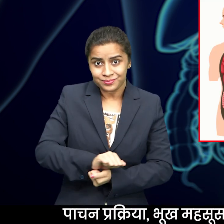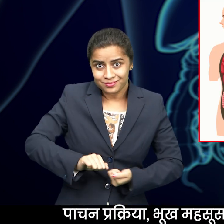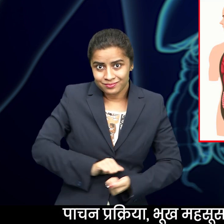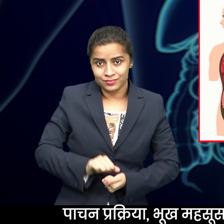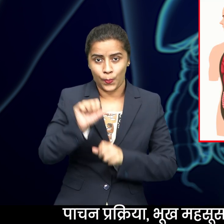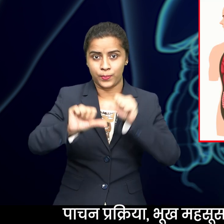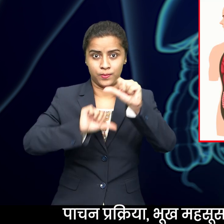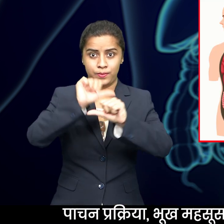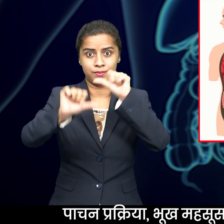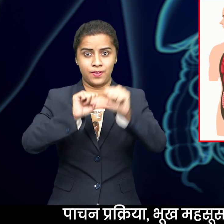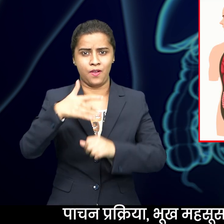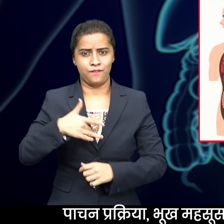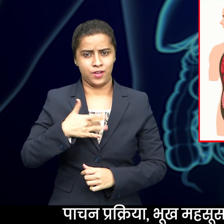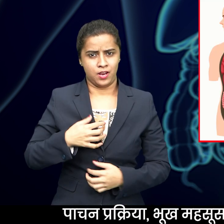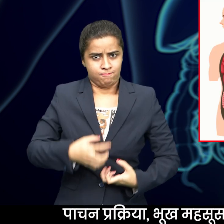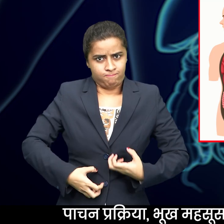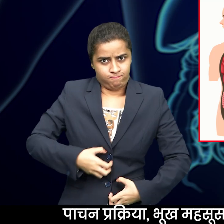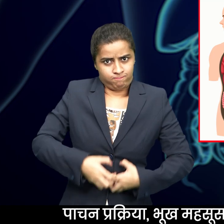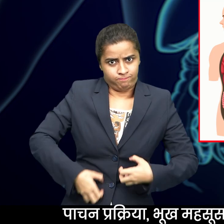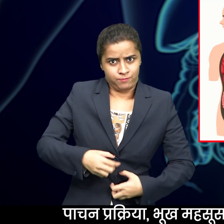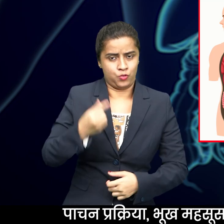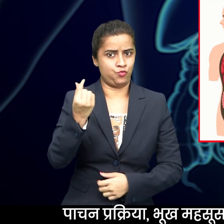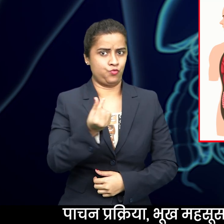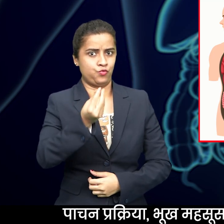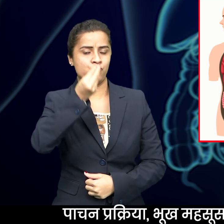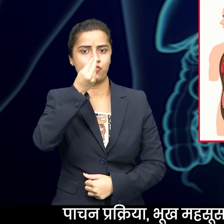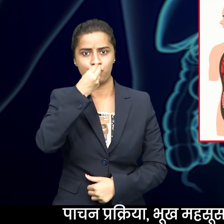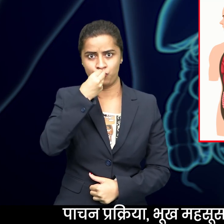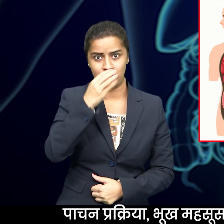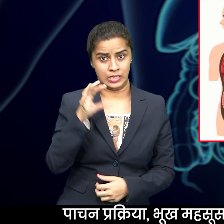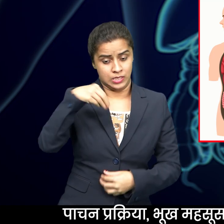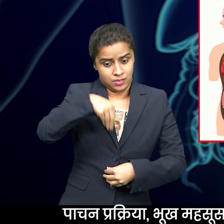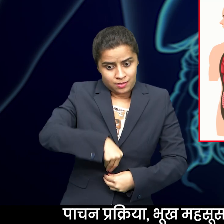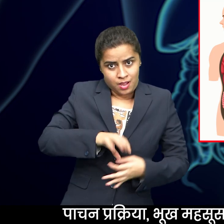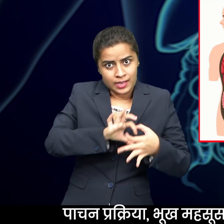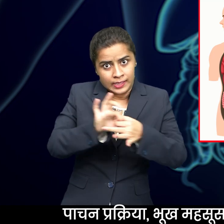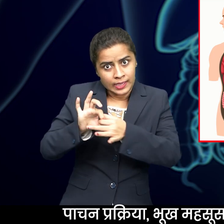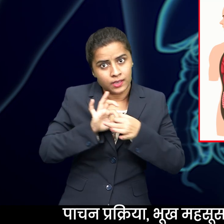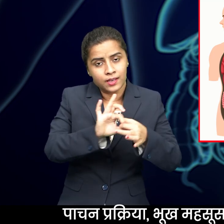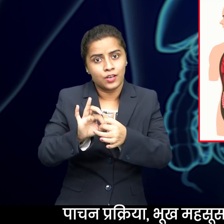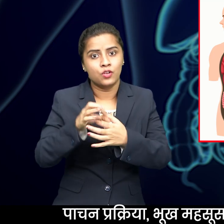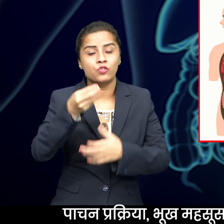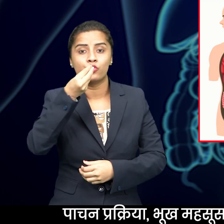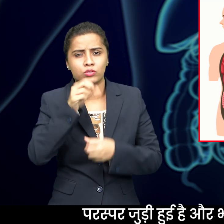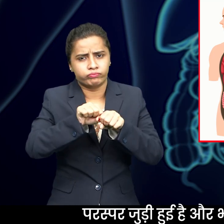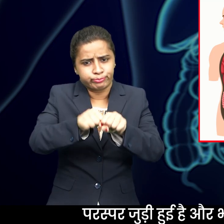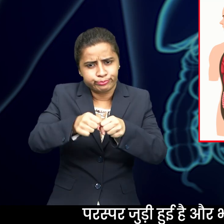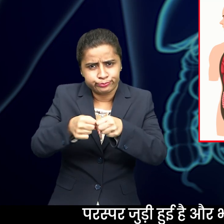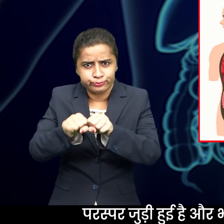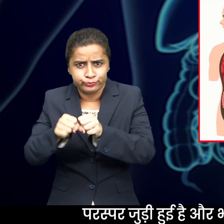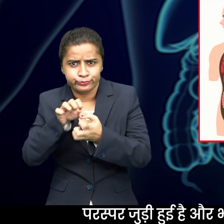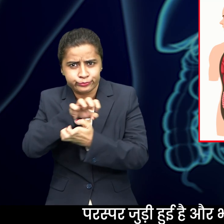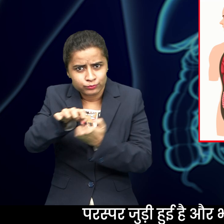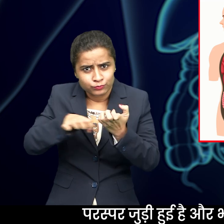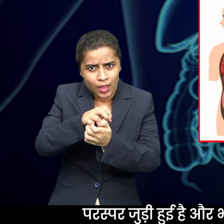पाचन प्रक्रिया भूख महसूस करने से लेकर भोजन के उपयोग तक परस्पर जुड़ी हुई है